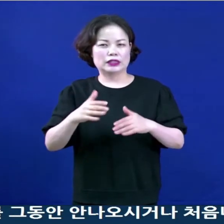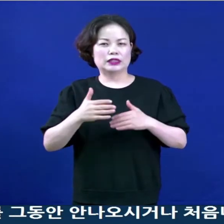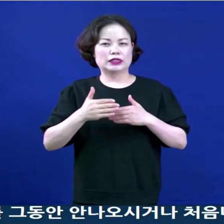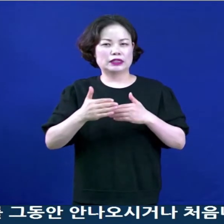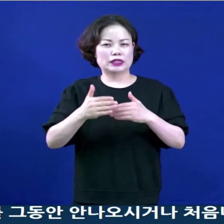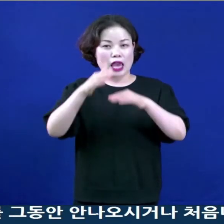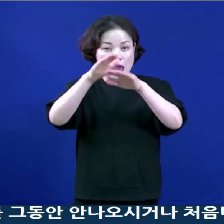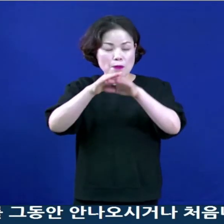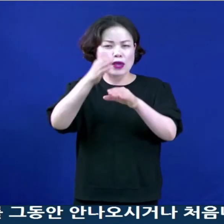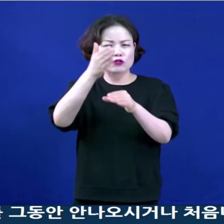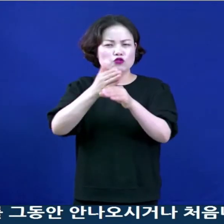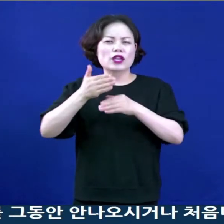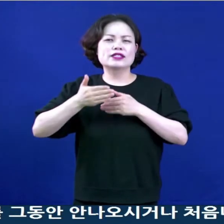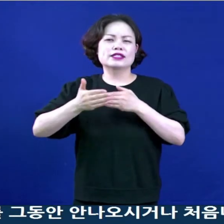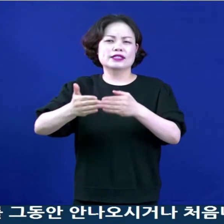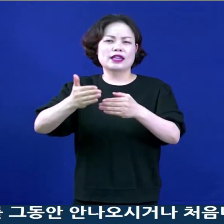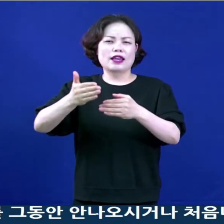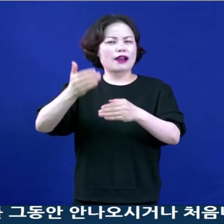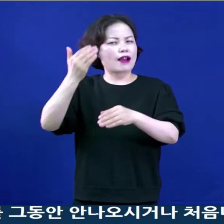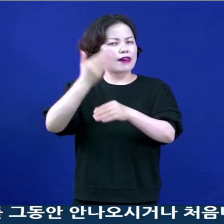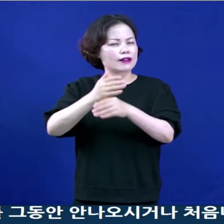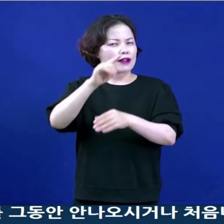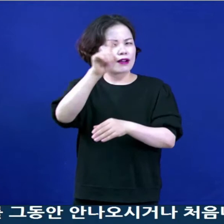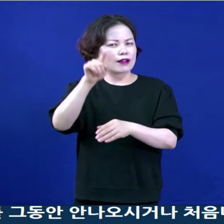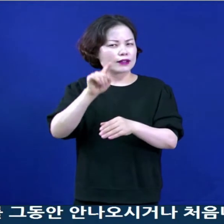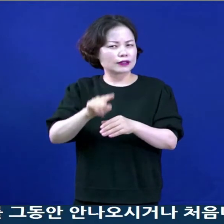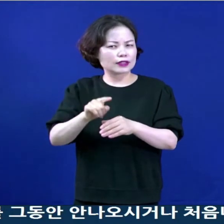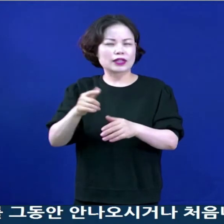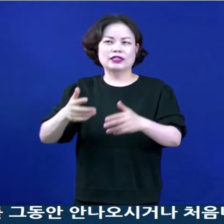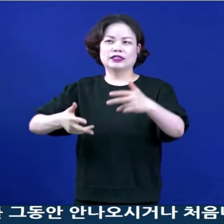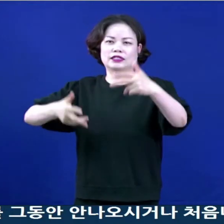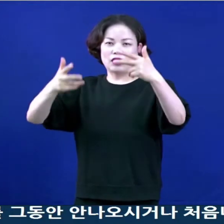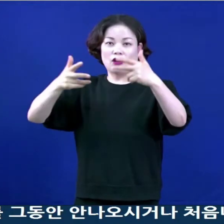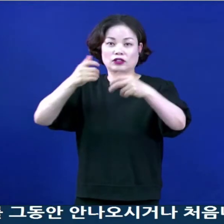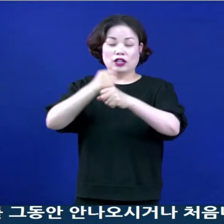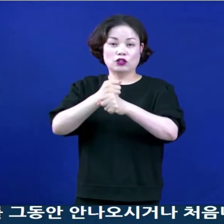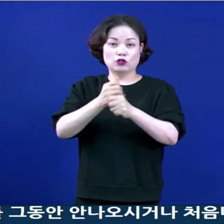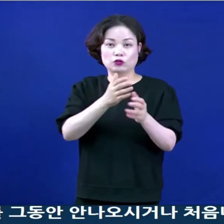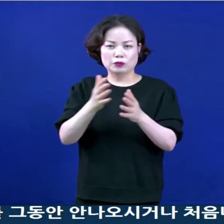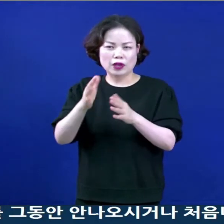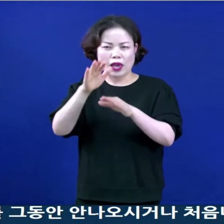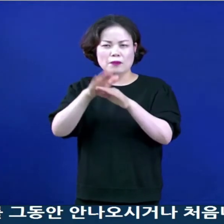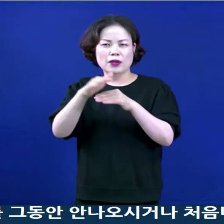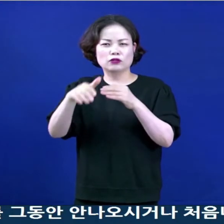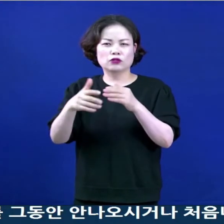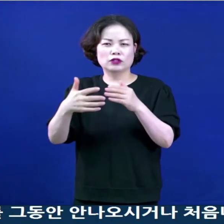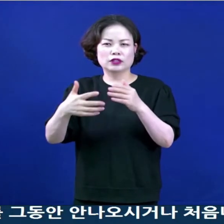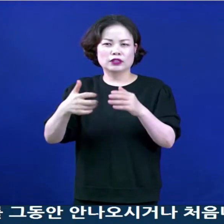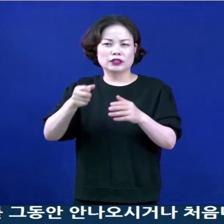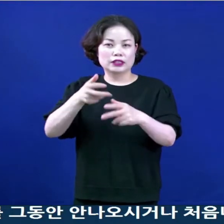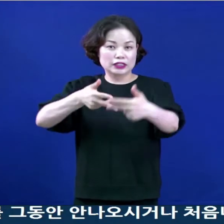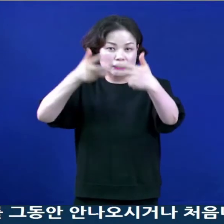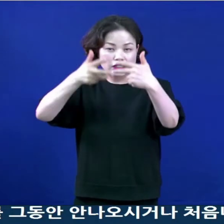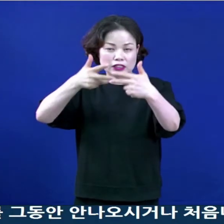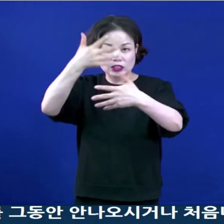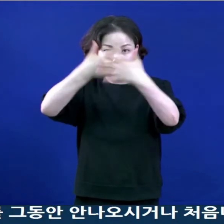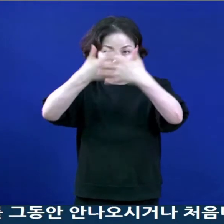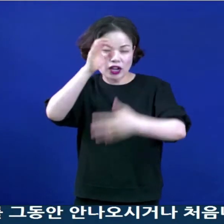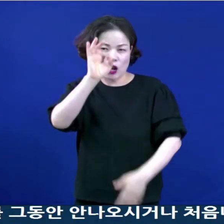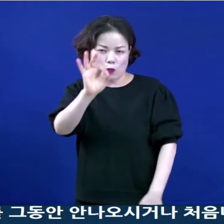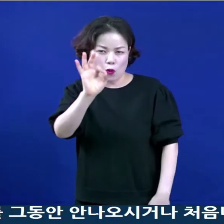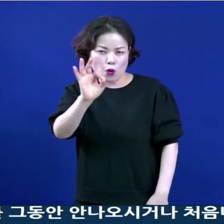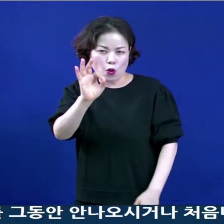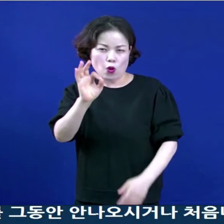할까, 예배 중에 진행을 할까 하다가 영상을 찍어서 준비를 하고, 예배 중에는 영상을 보내죠. 어차피 많은 분들이